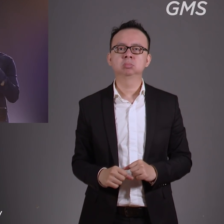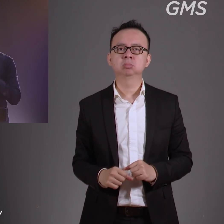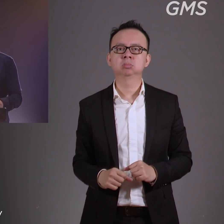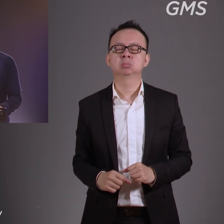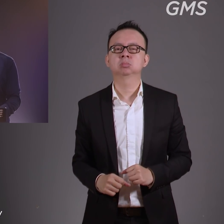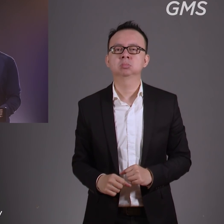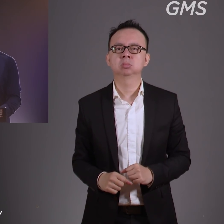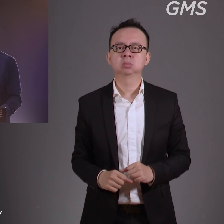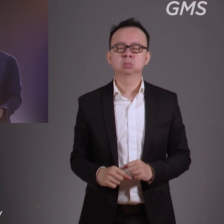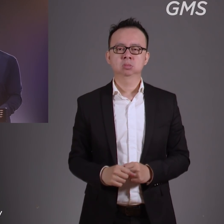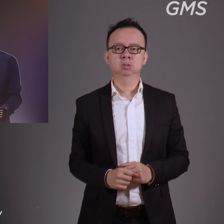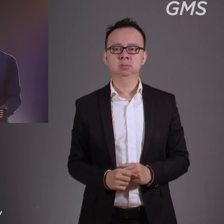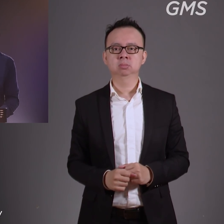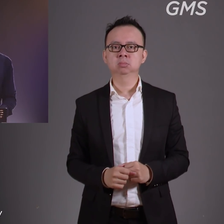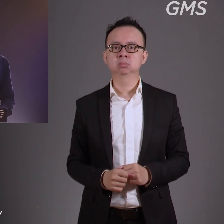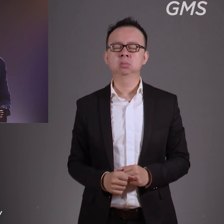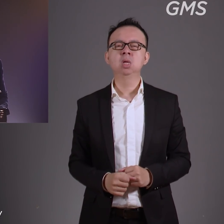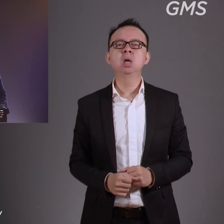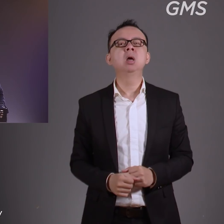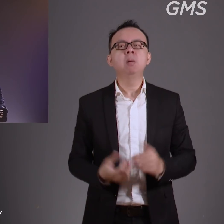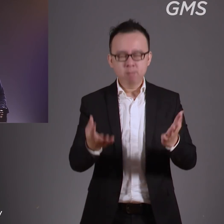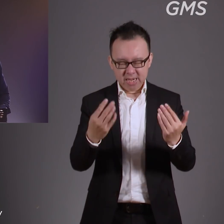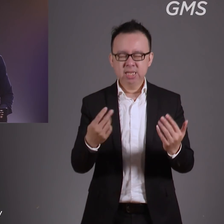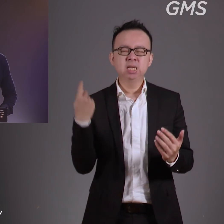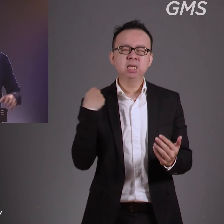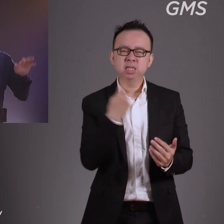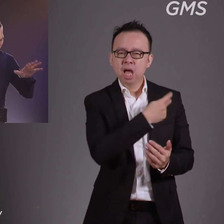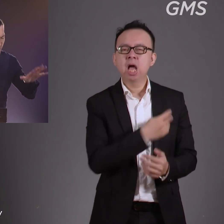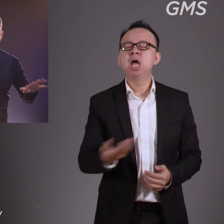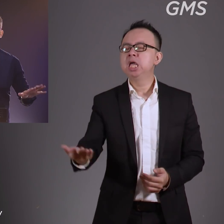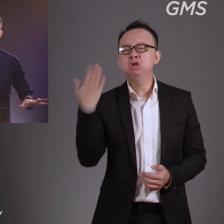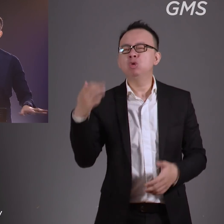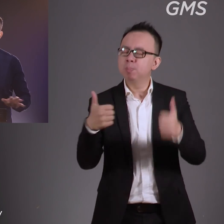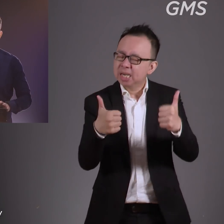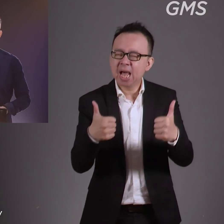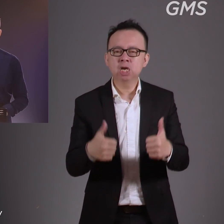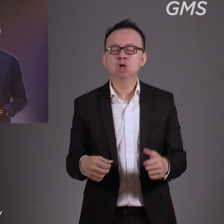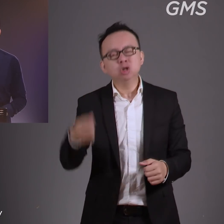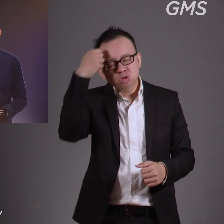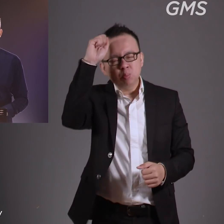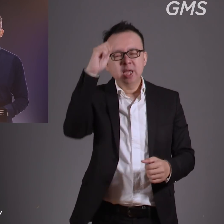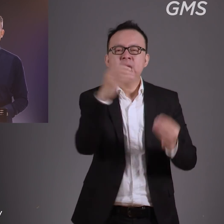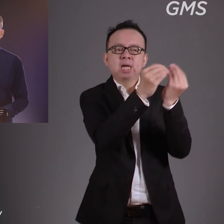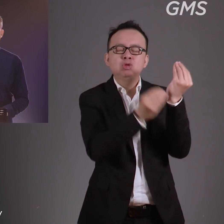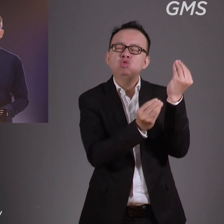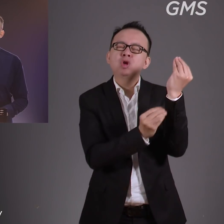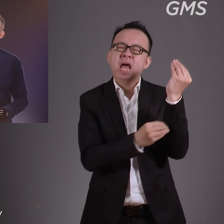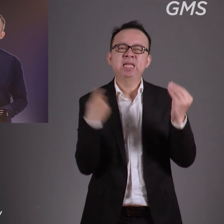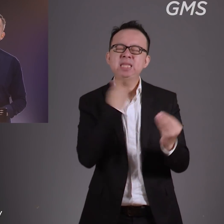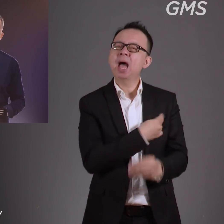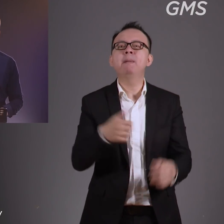Jangan pernah main-main. Kalau kita hari ini gak hidup benar, nanti tuayannya itu turun-temurun.